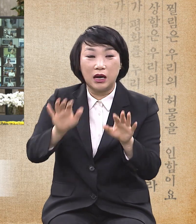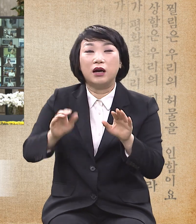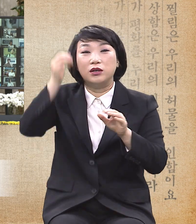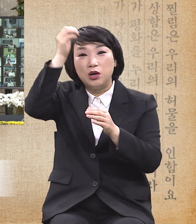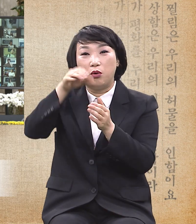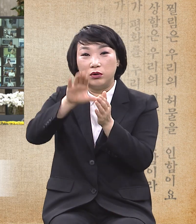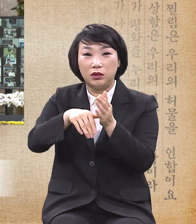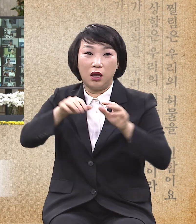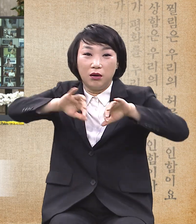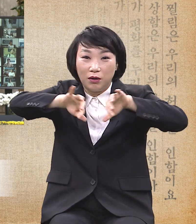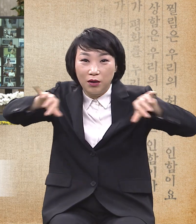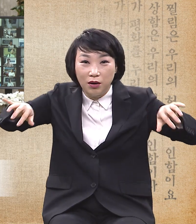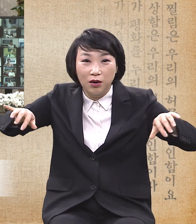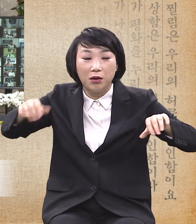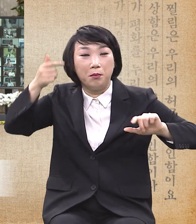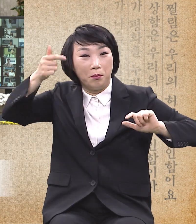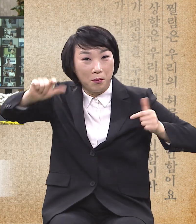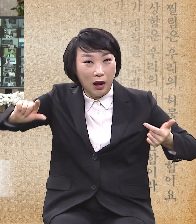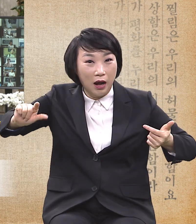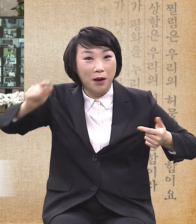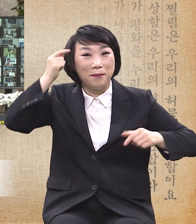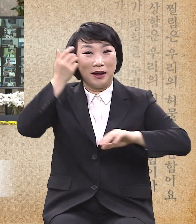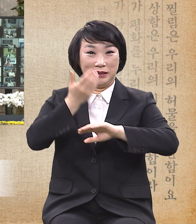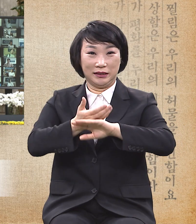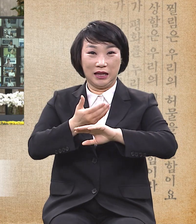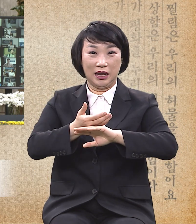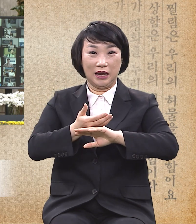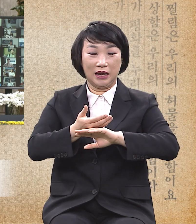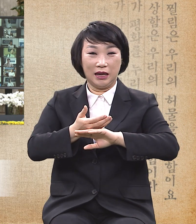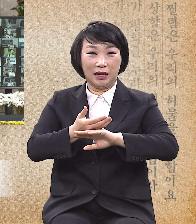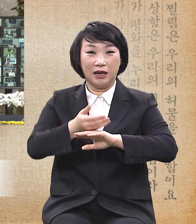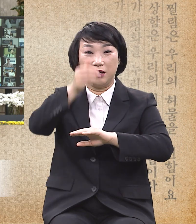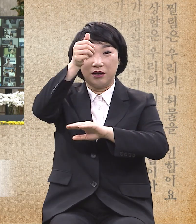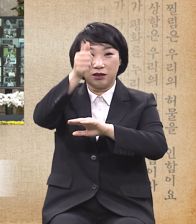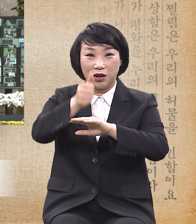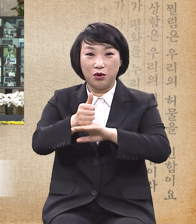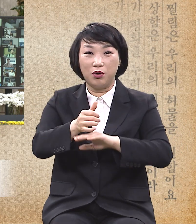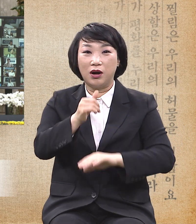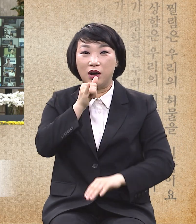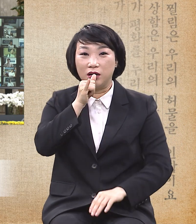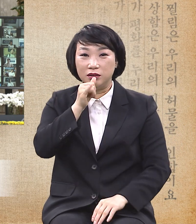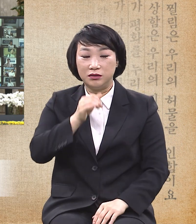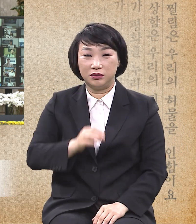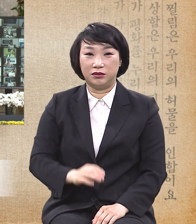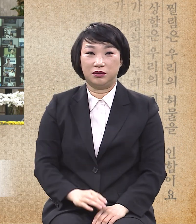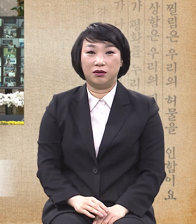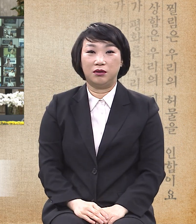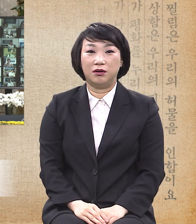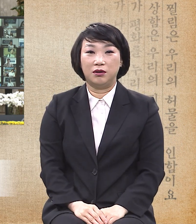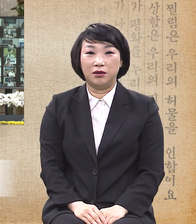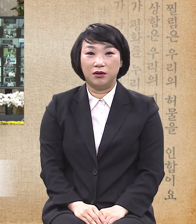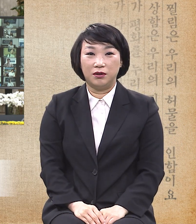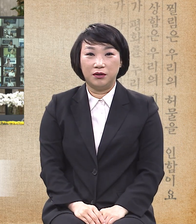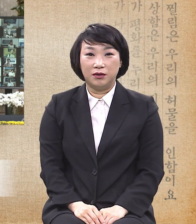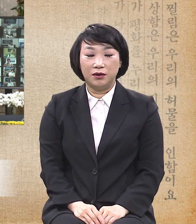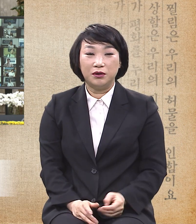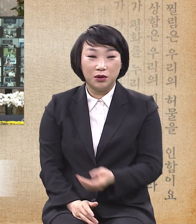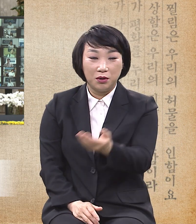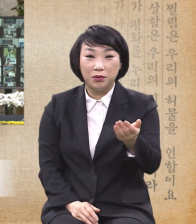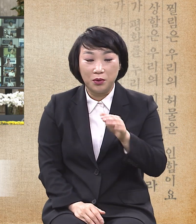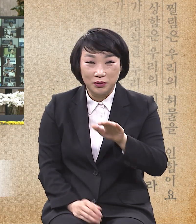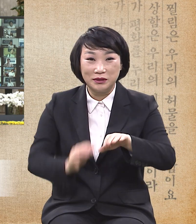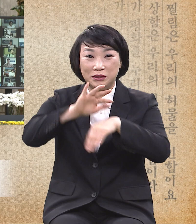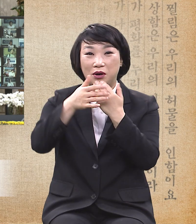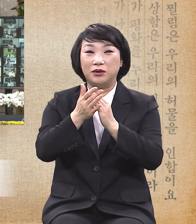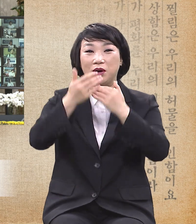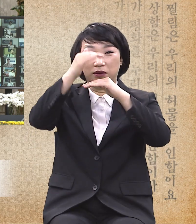때에 가서 극과 극의 다른 결과를 가져오게 된다는 것을 본문은